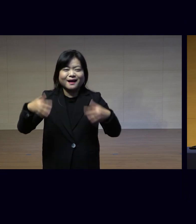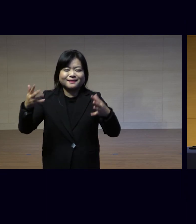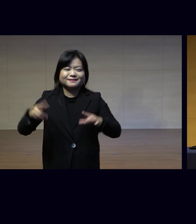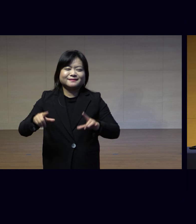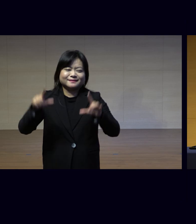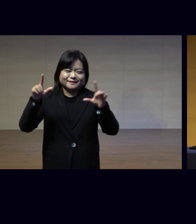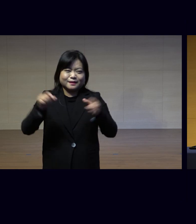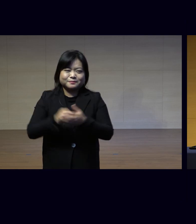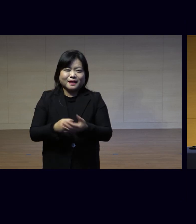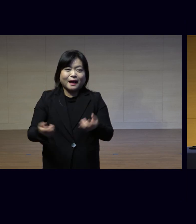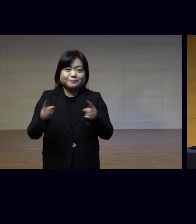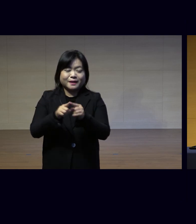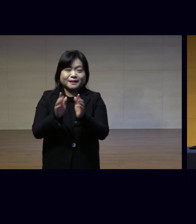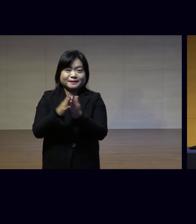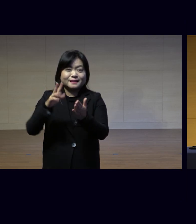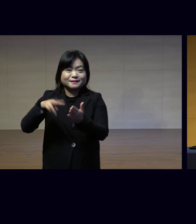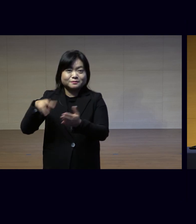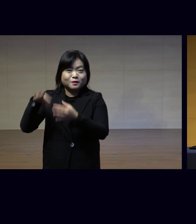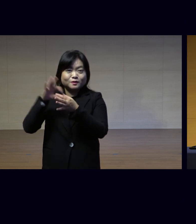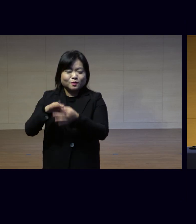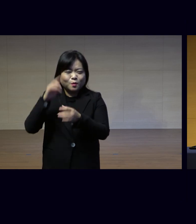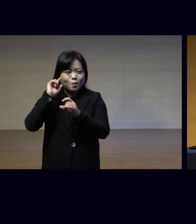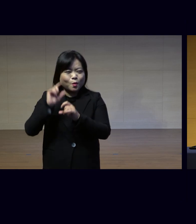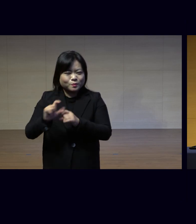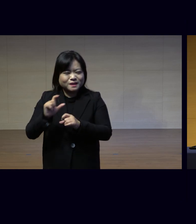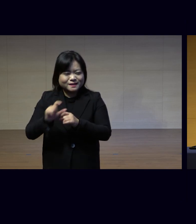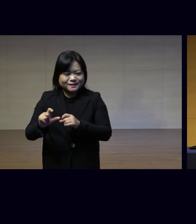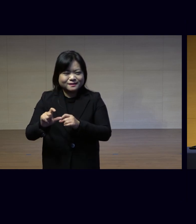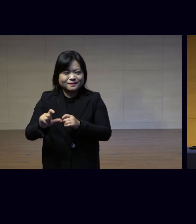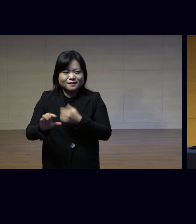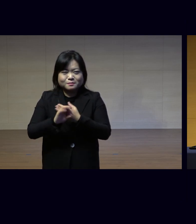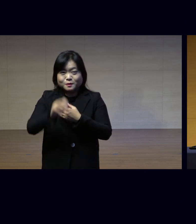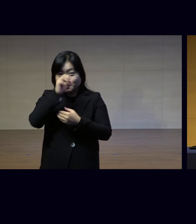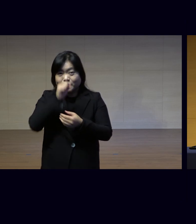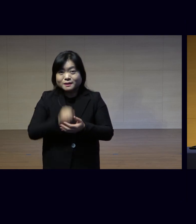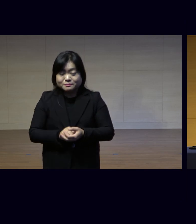날입니다. 함께 책 읽으면서 고민할 수 있는 시즌이니까